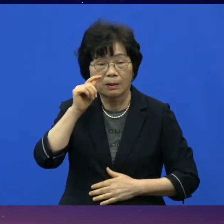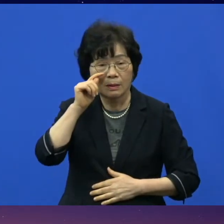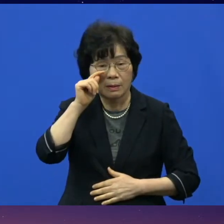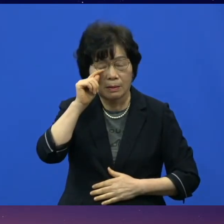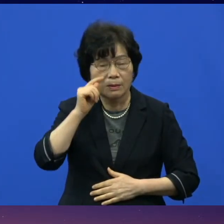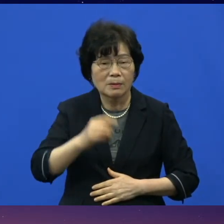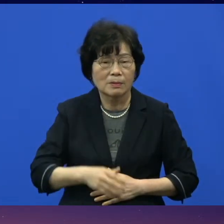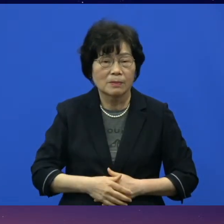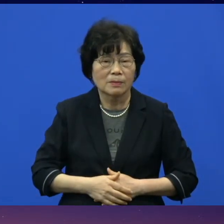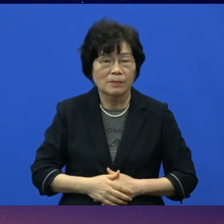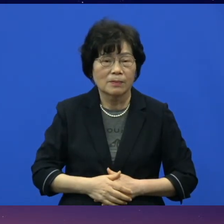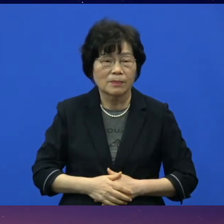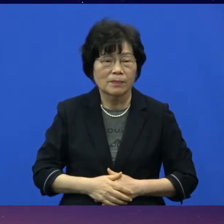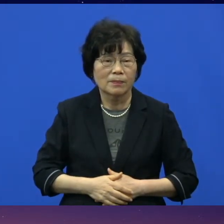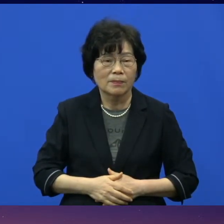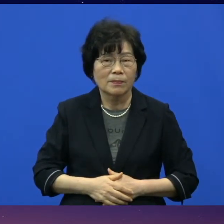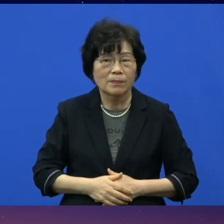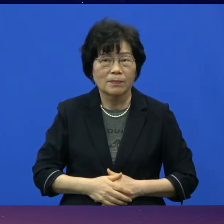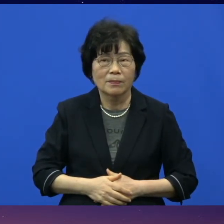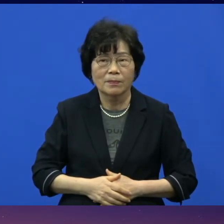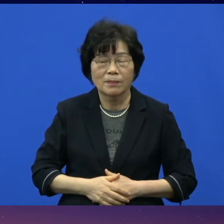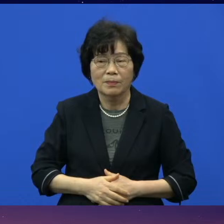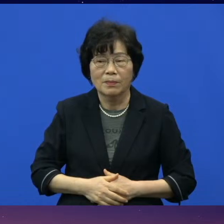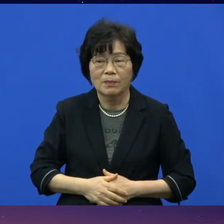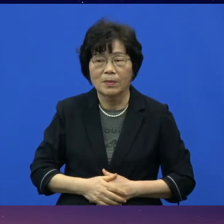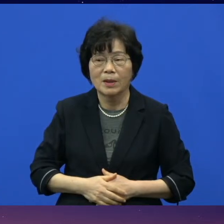오케이. 다 돼가요, 결론이.